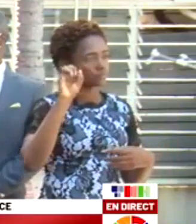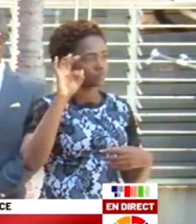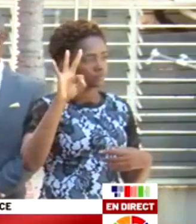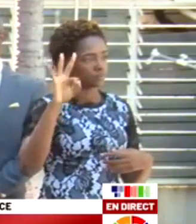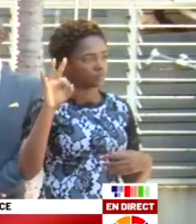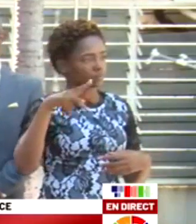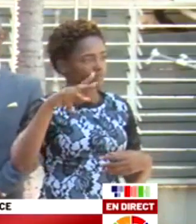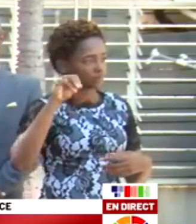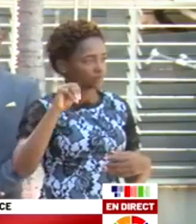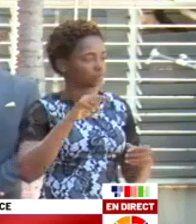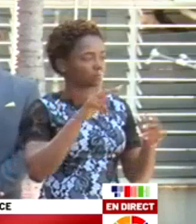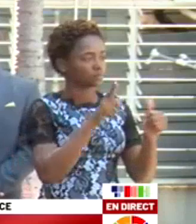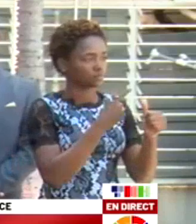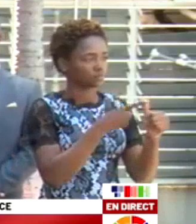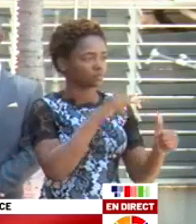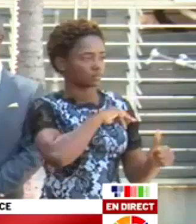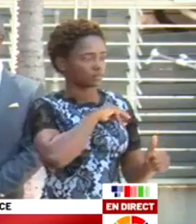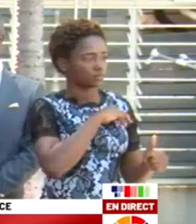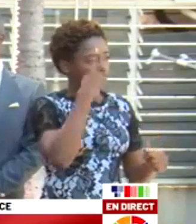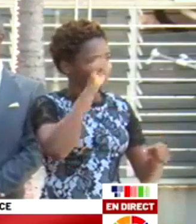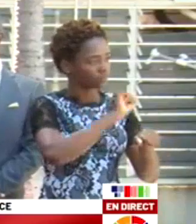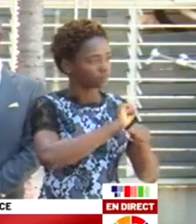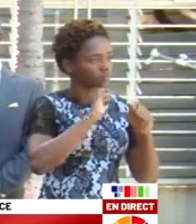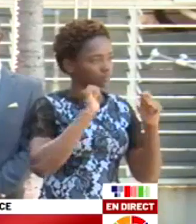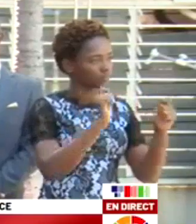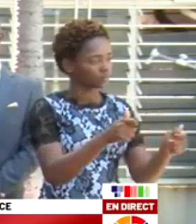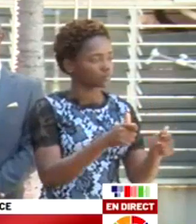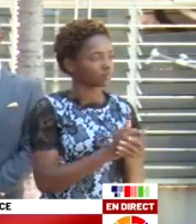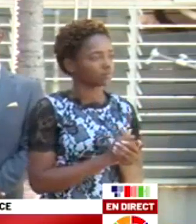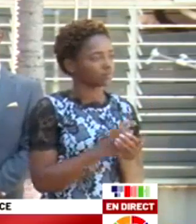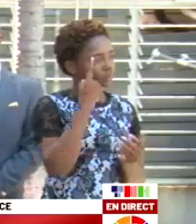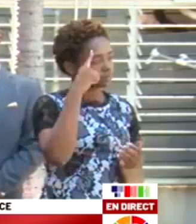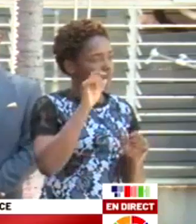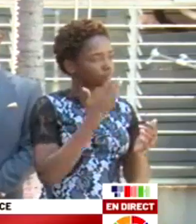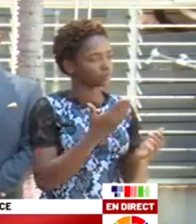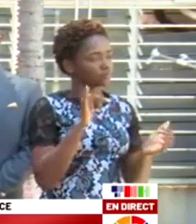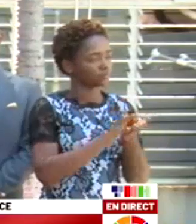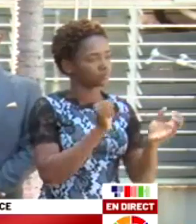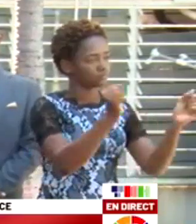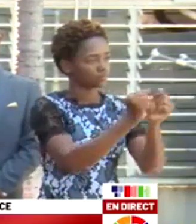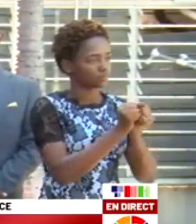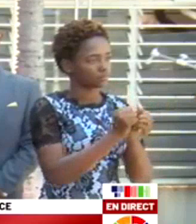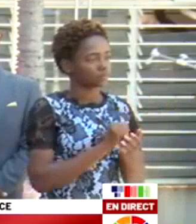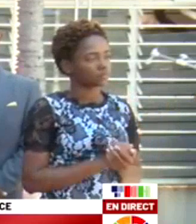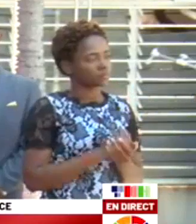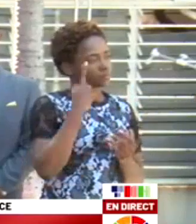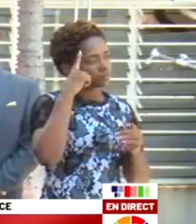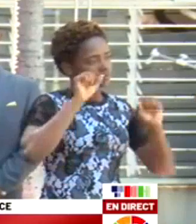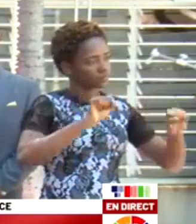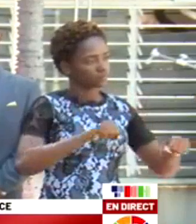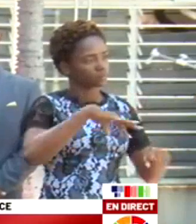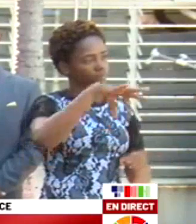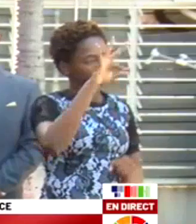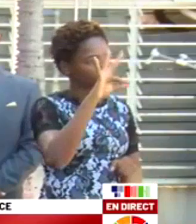il prend le travail pour rapidement nous mettre l'institution ensemble pour nous capables